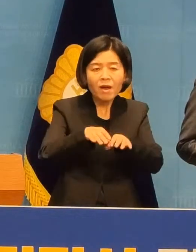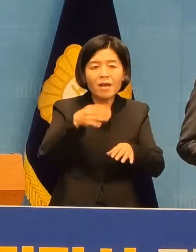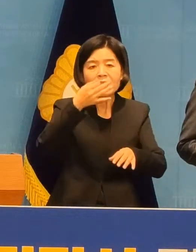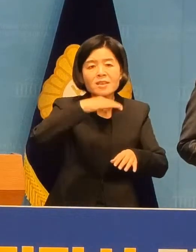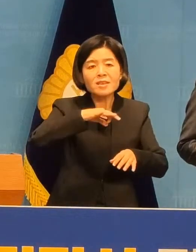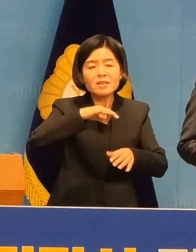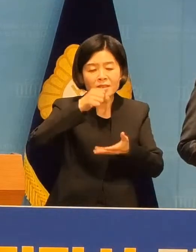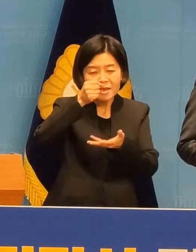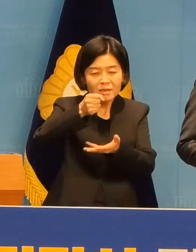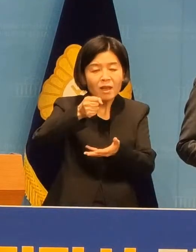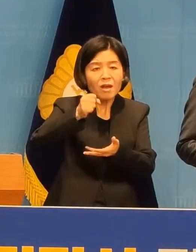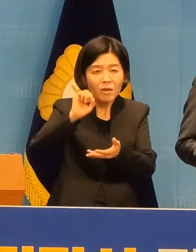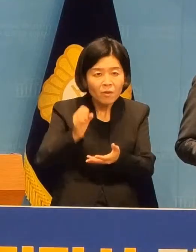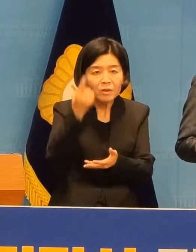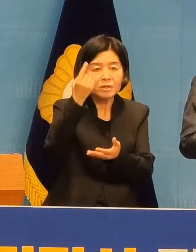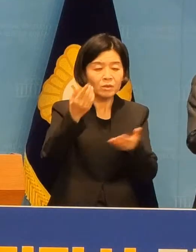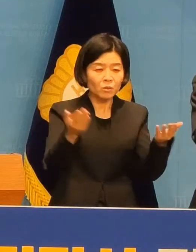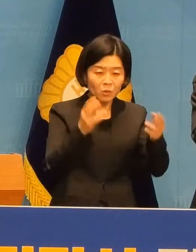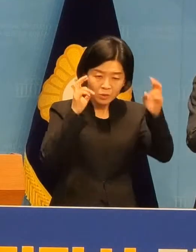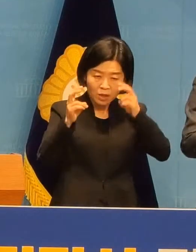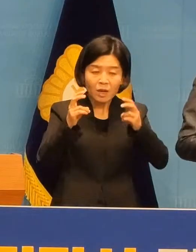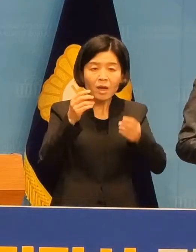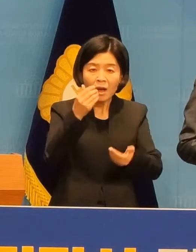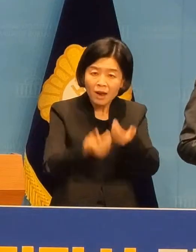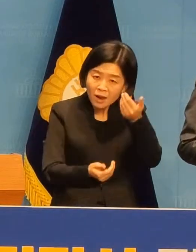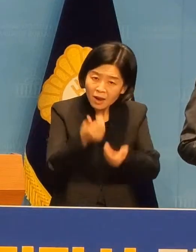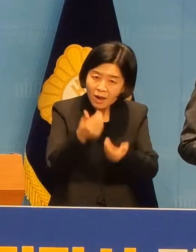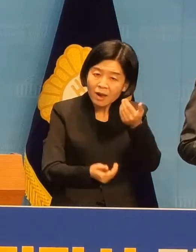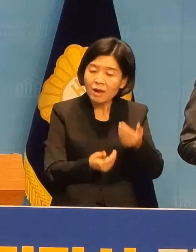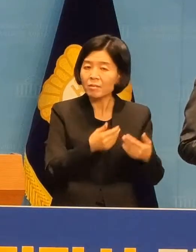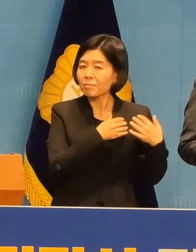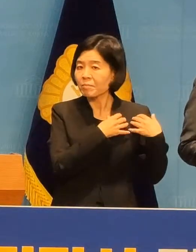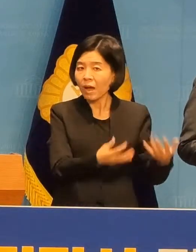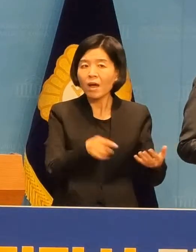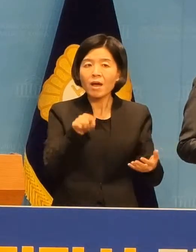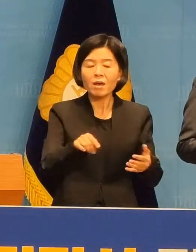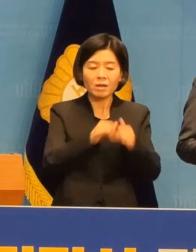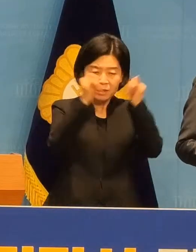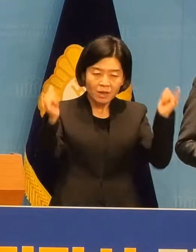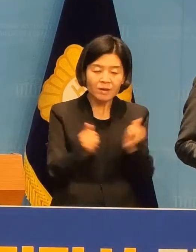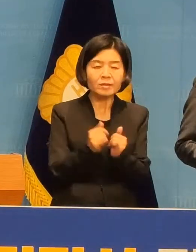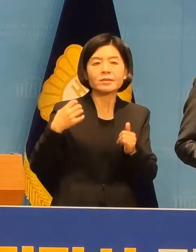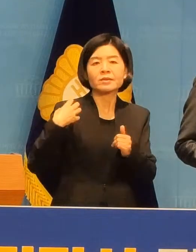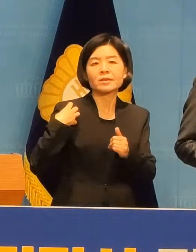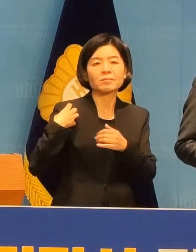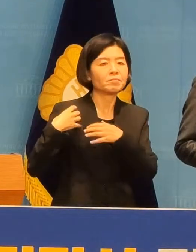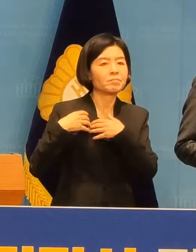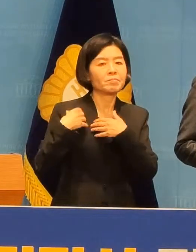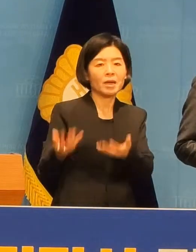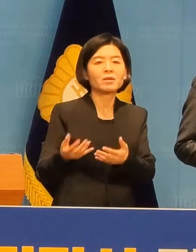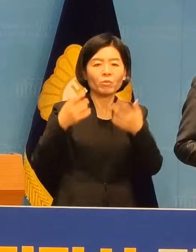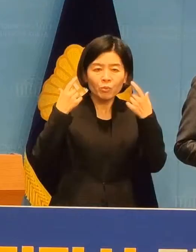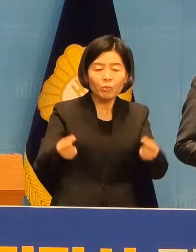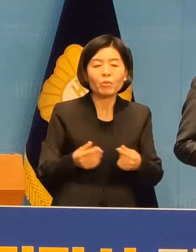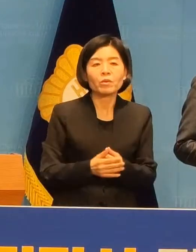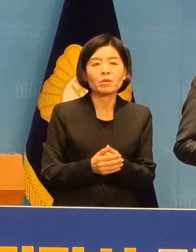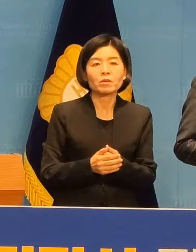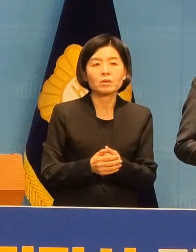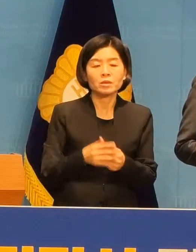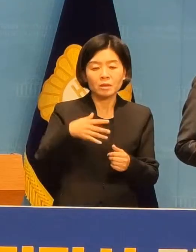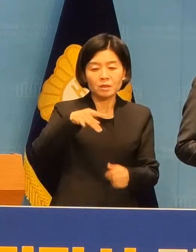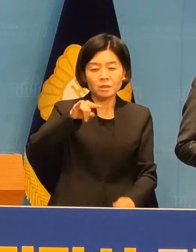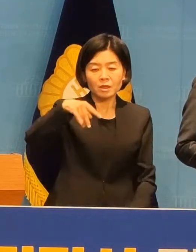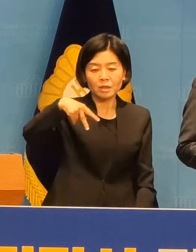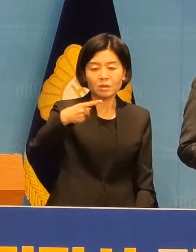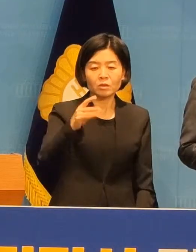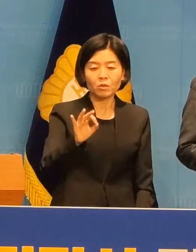재산에서 발생한 노사 분규를 방관하는 것은 명백한 사회적 책임 방기입니다. 세종대가